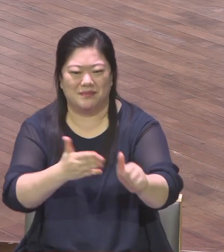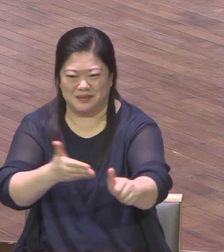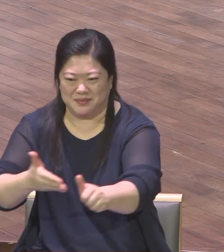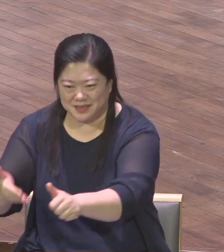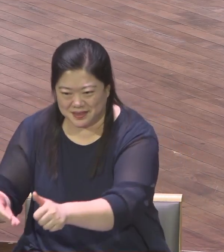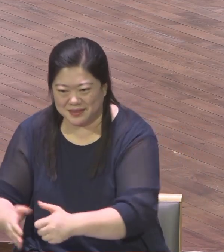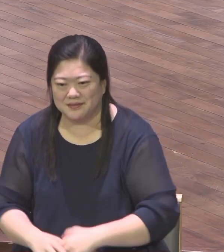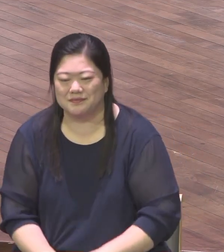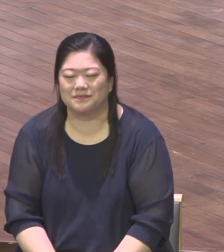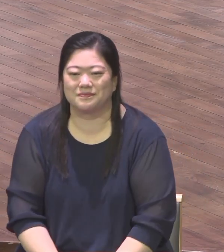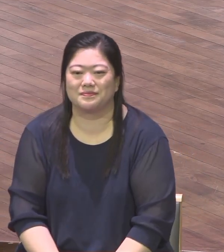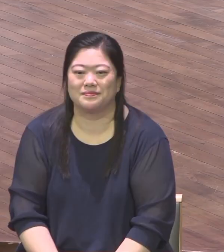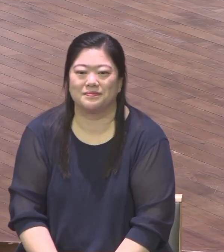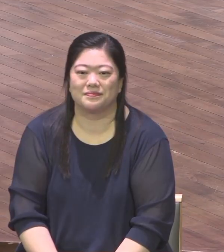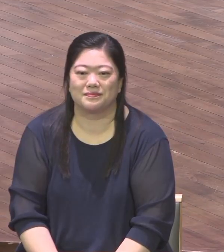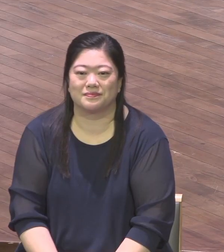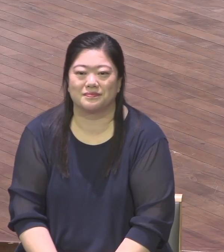결론입니다.